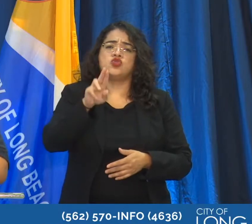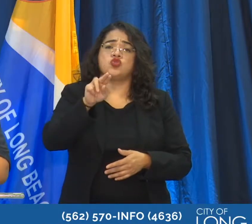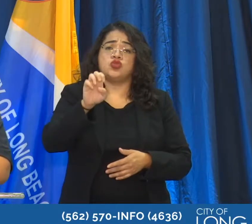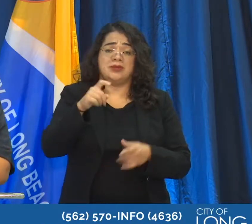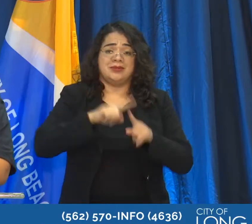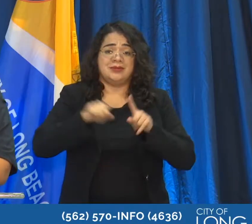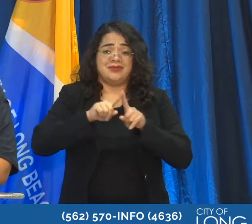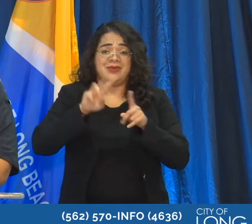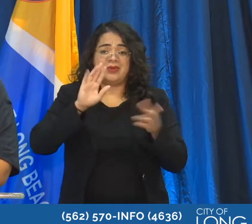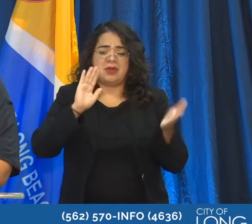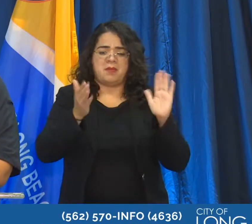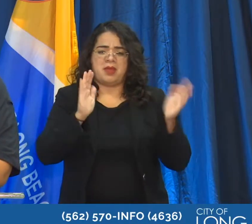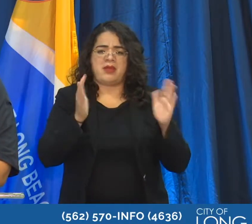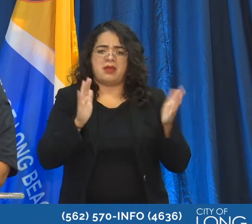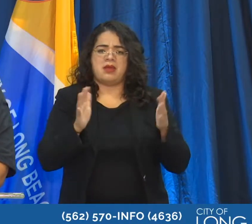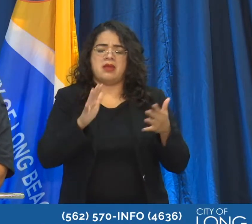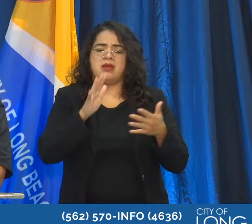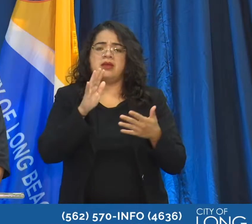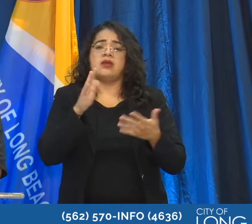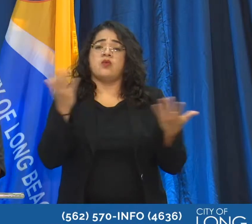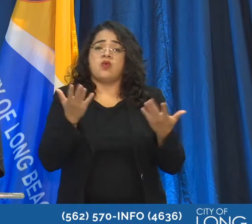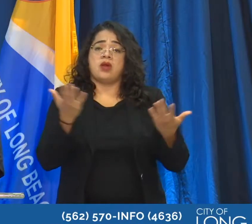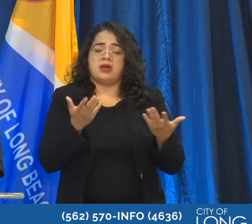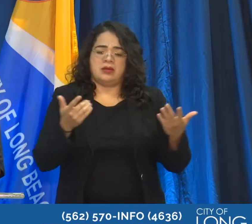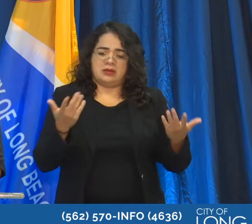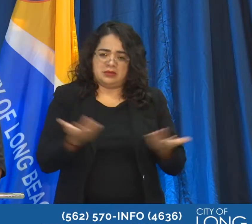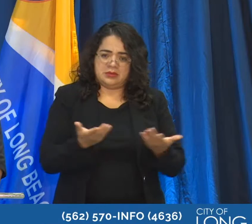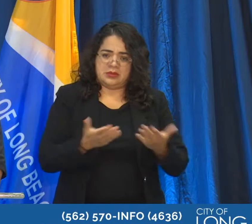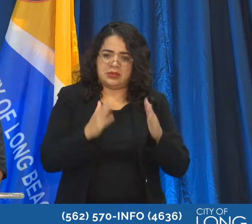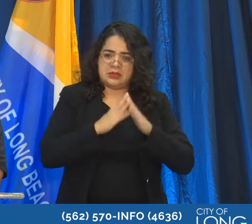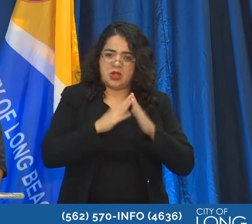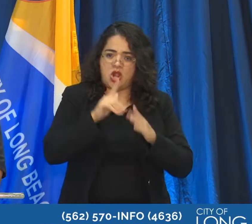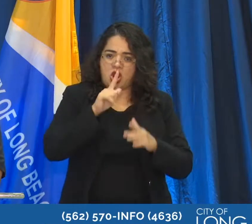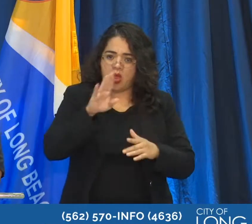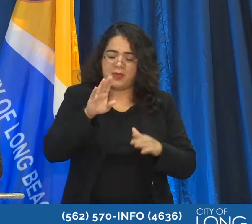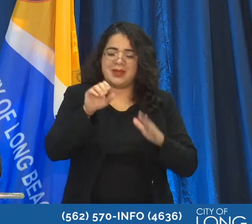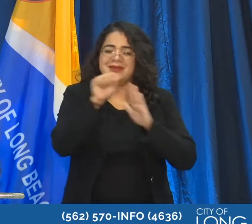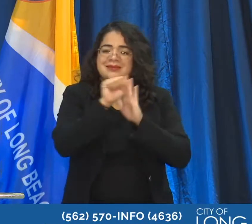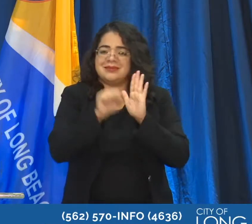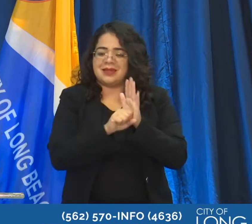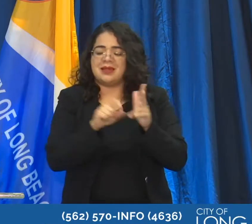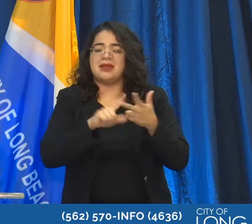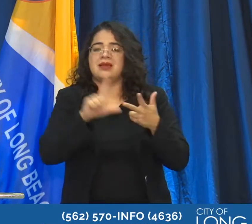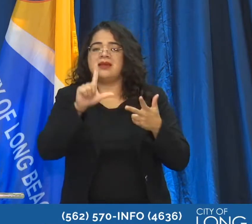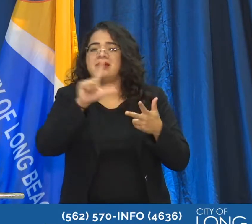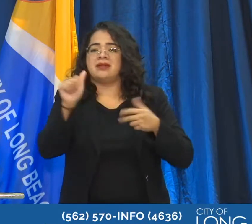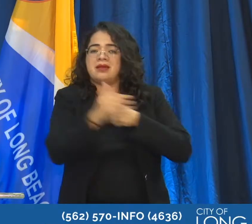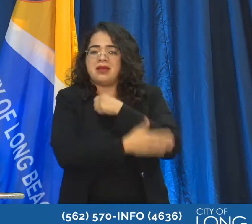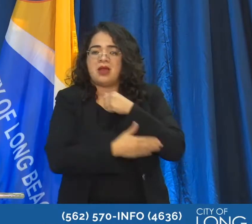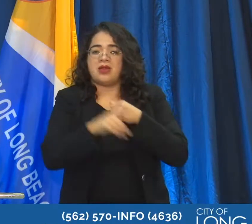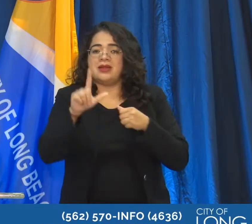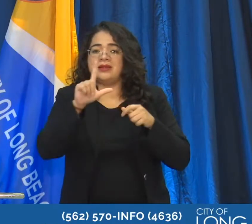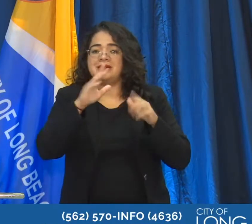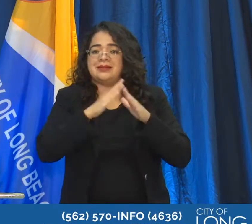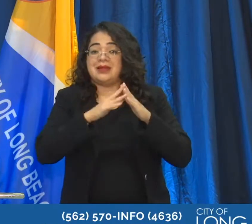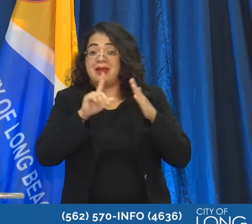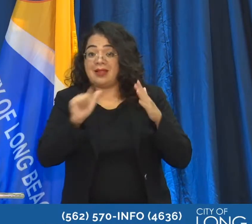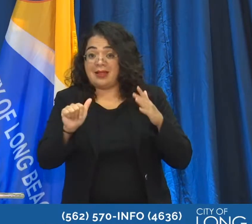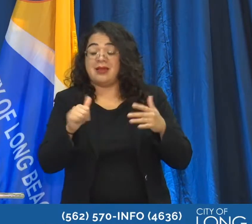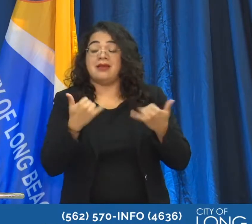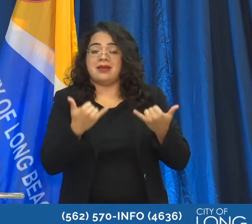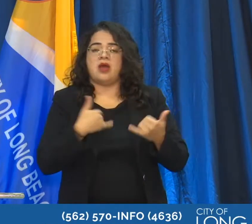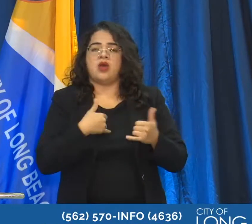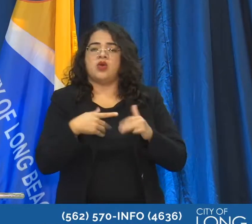varios datos relacionados con el coronavirus y ahora nos gustaría proporcionar una actualización donde estamos desde